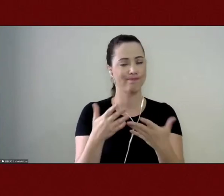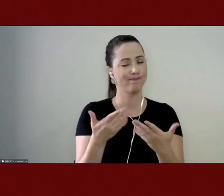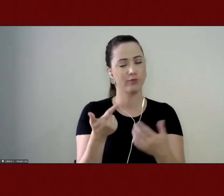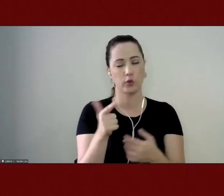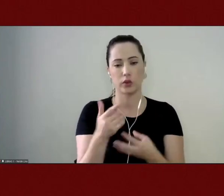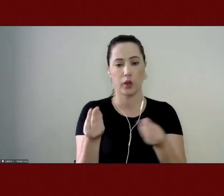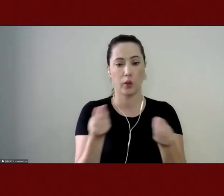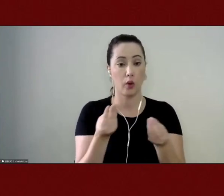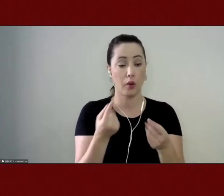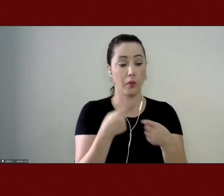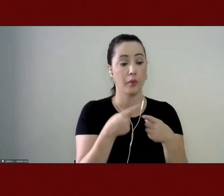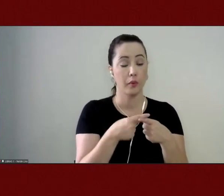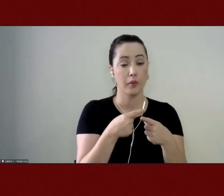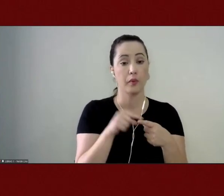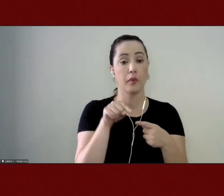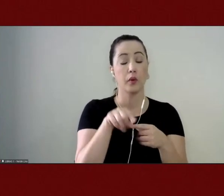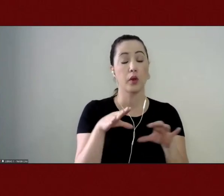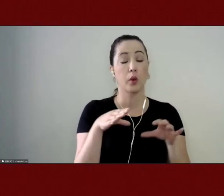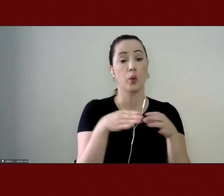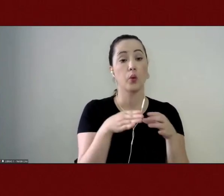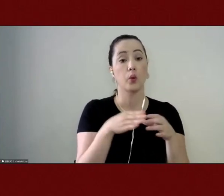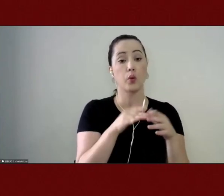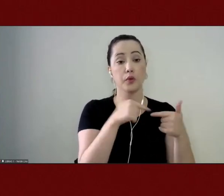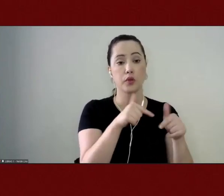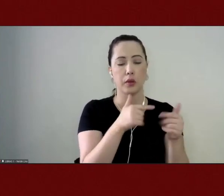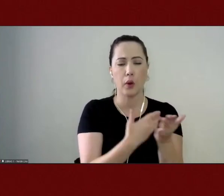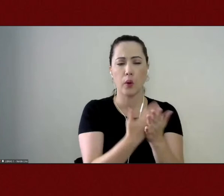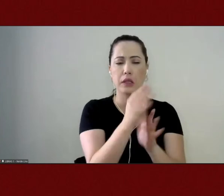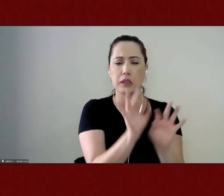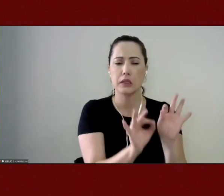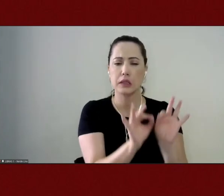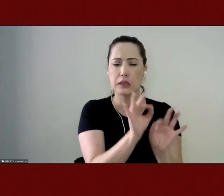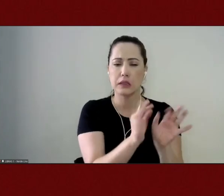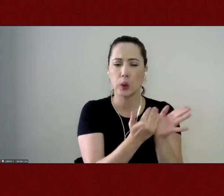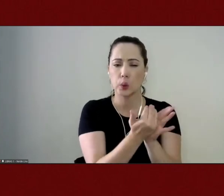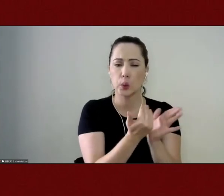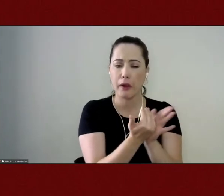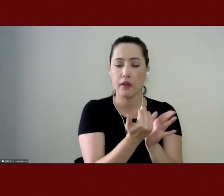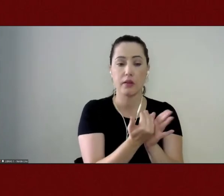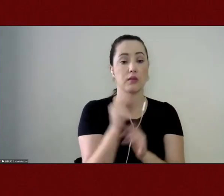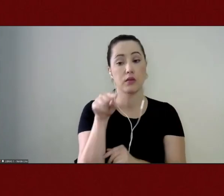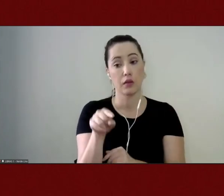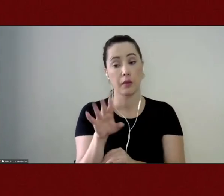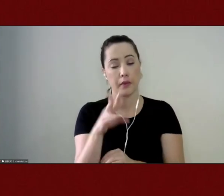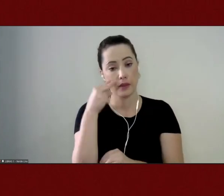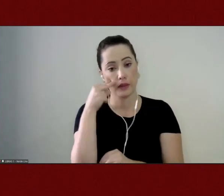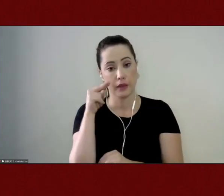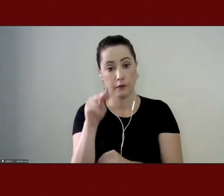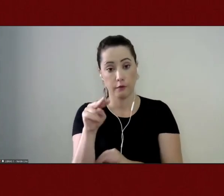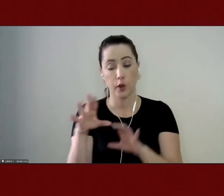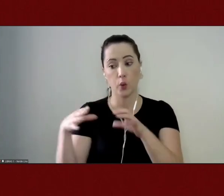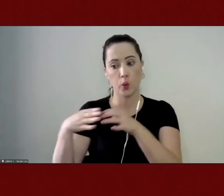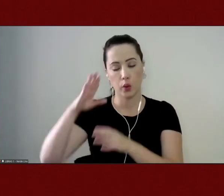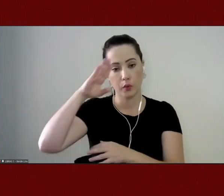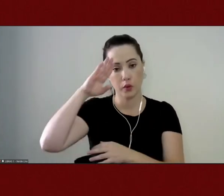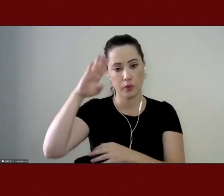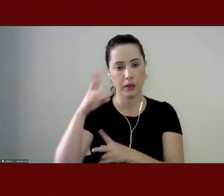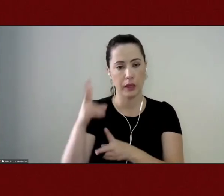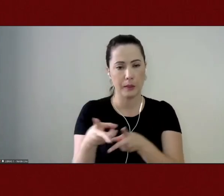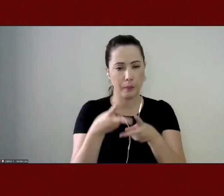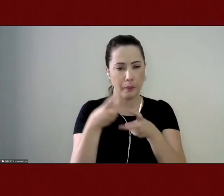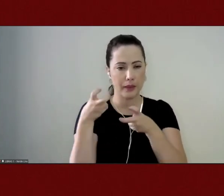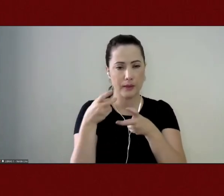organização. Verifica-se, sim, uma descoberta do campo por parte de alguns oficiais. E é preciso